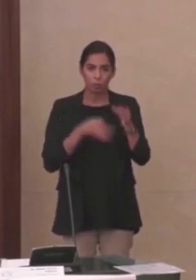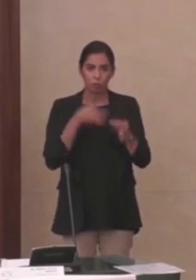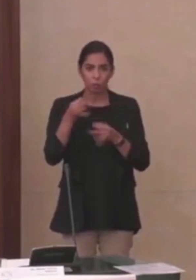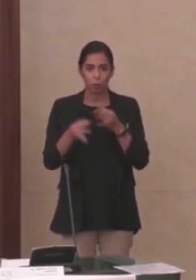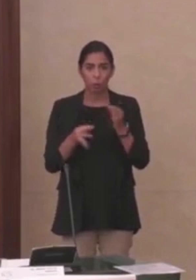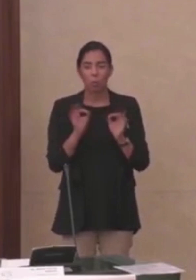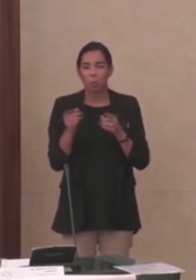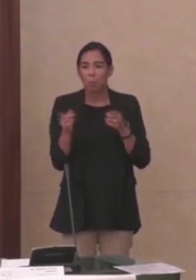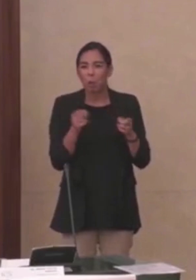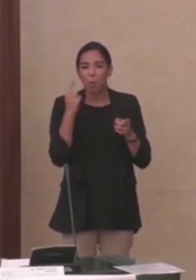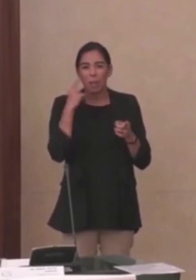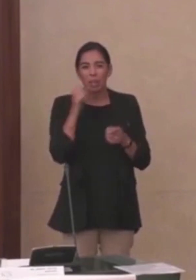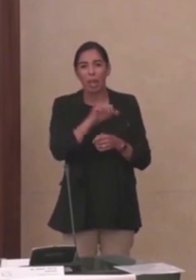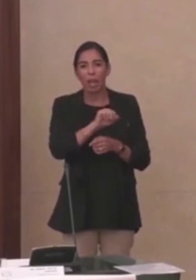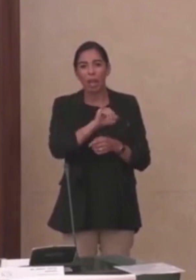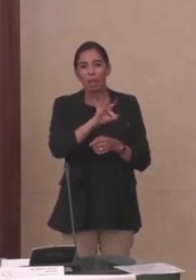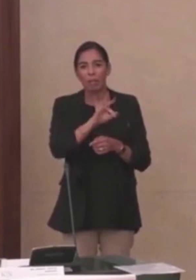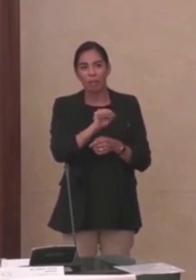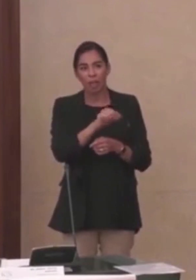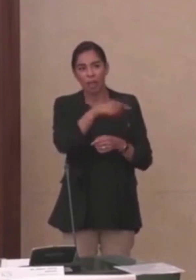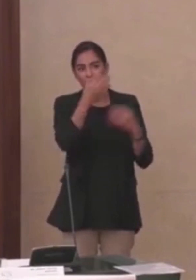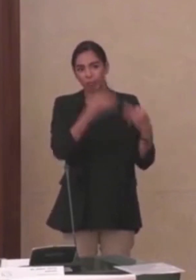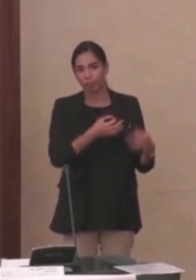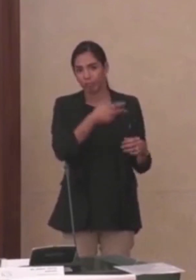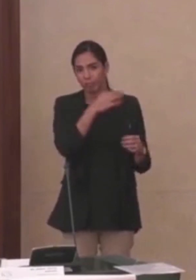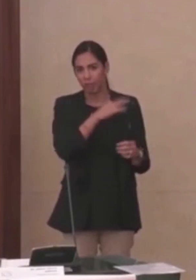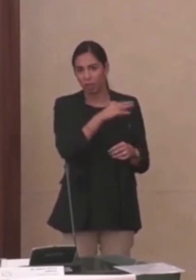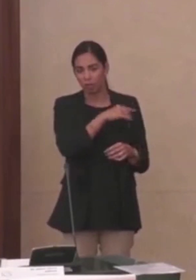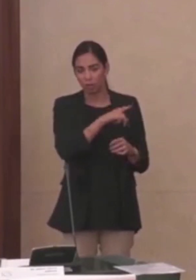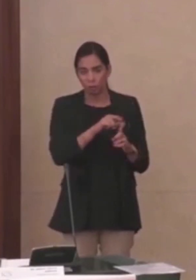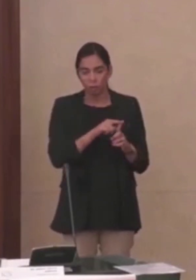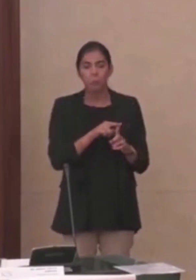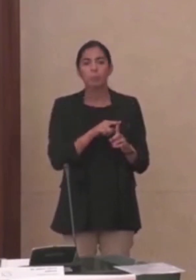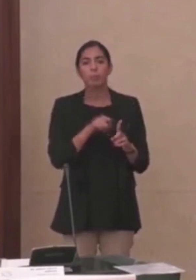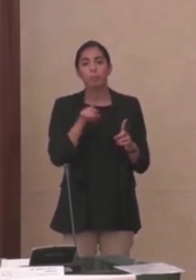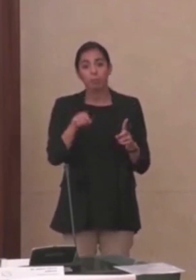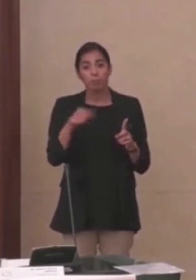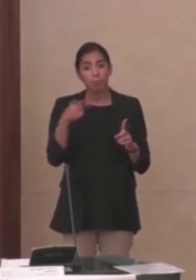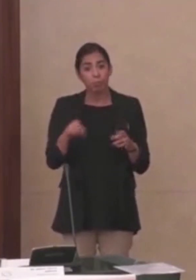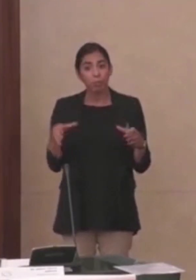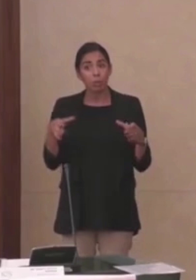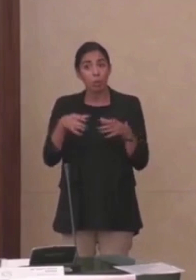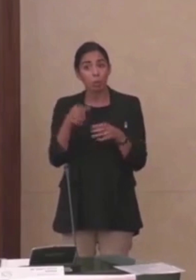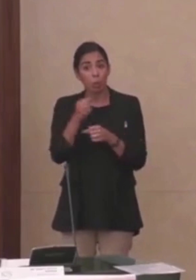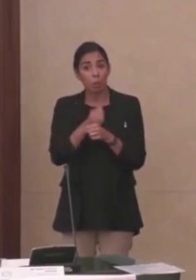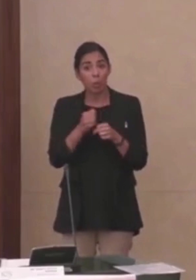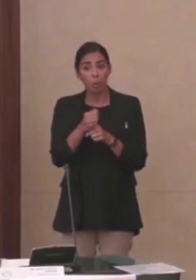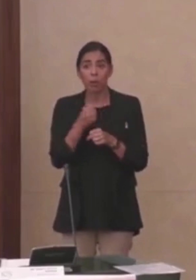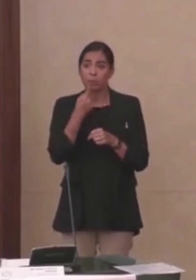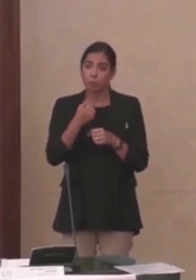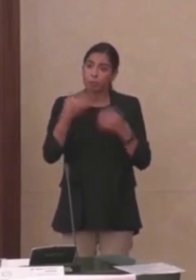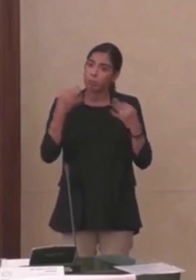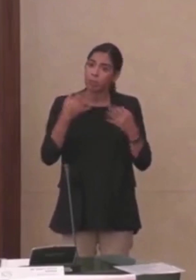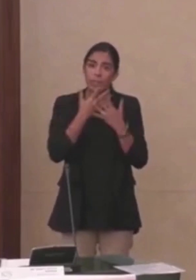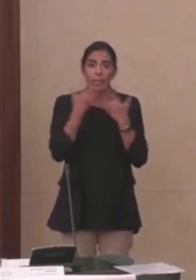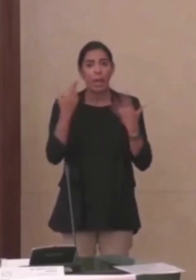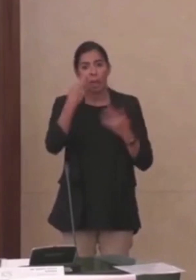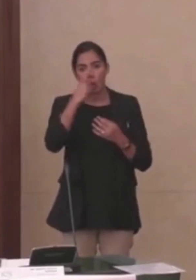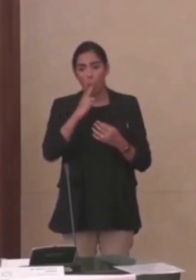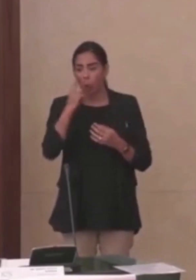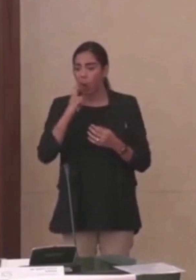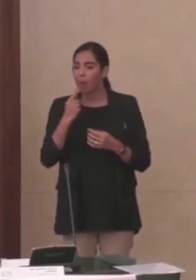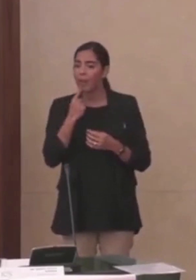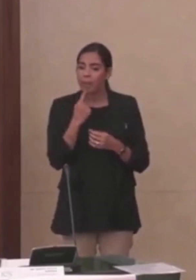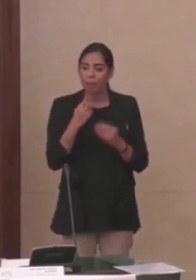2020. Dopo l'avis de Haïfa sur l'hydroxychloroquine. Et ce groupe